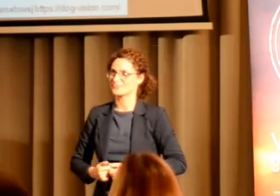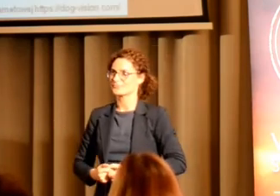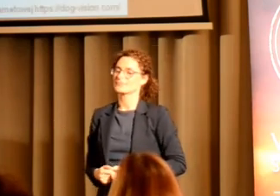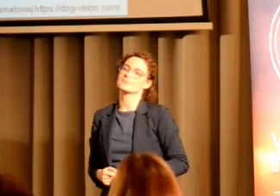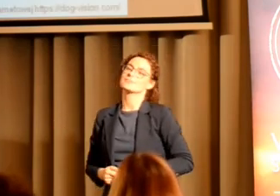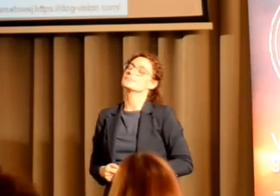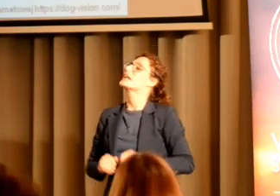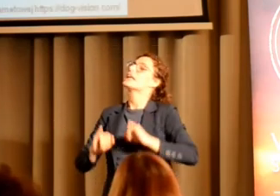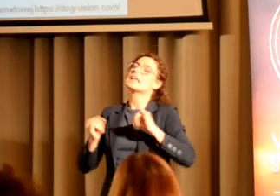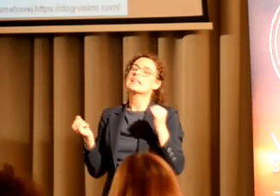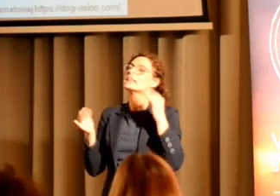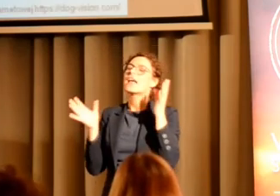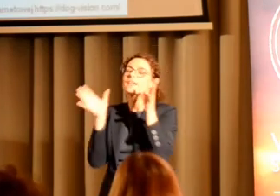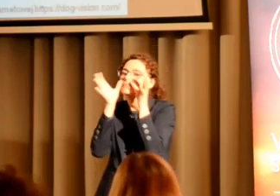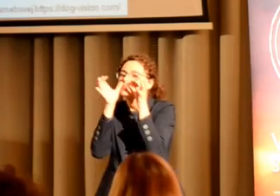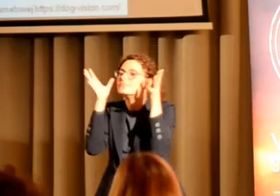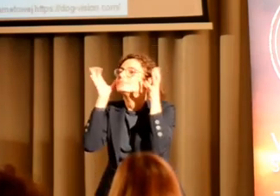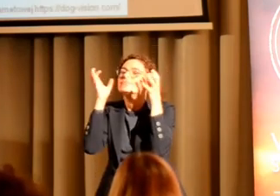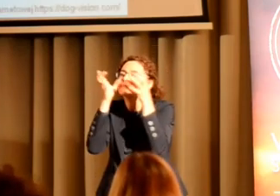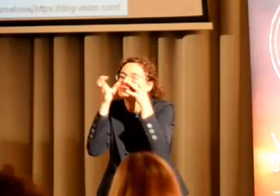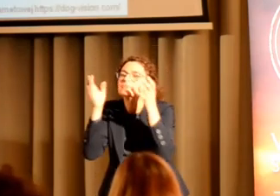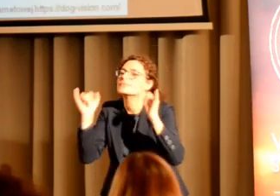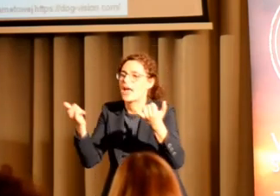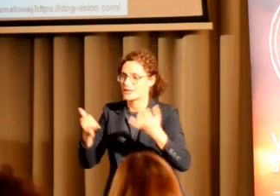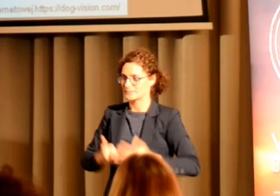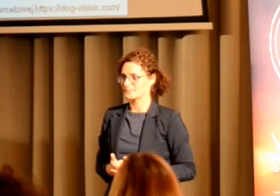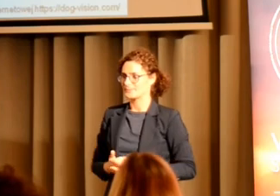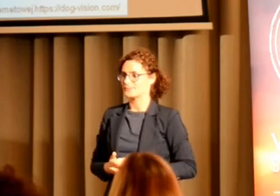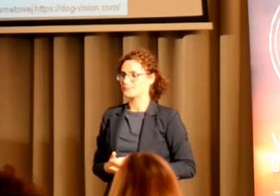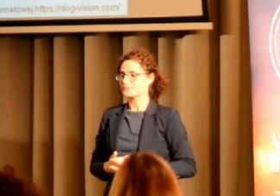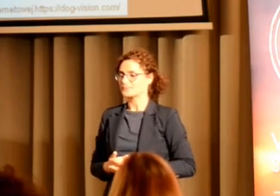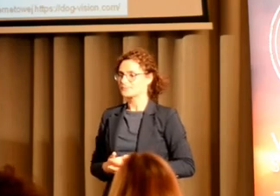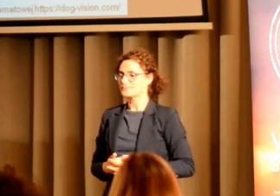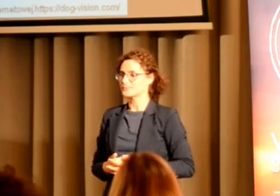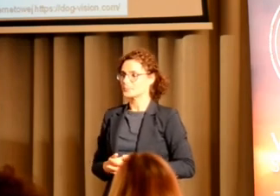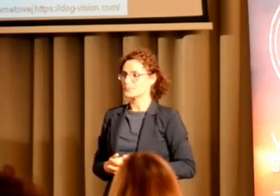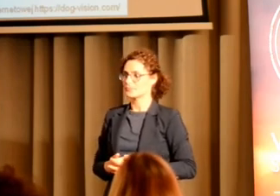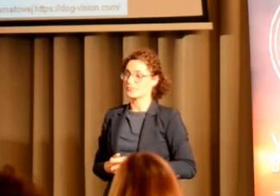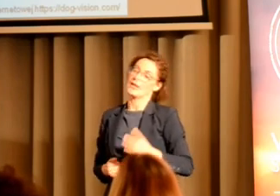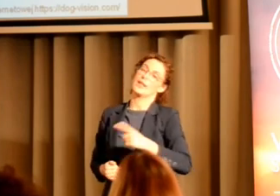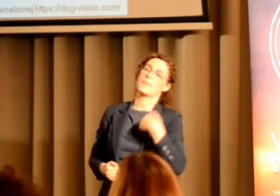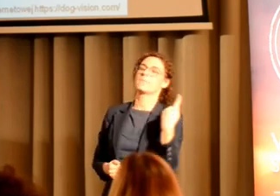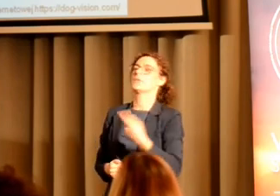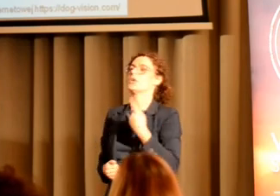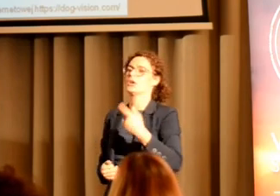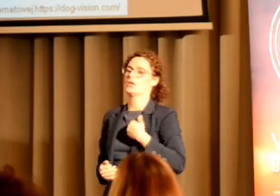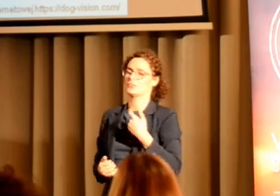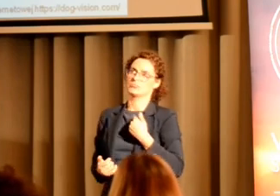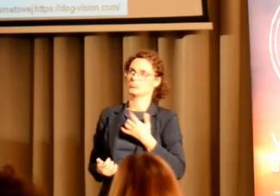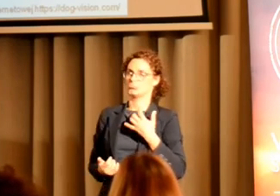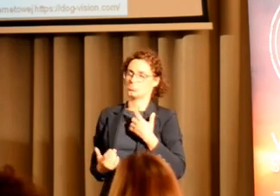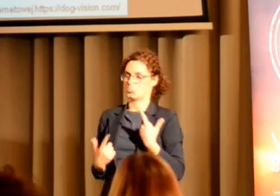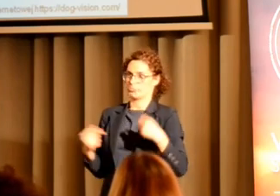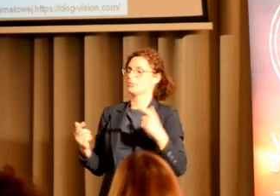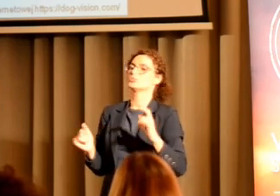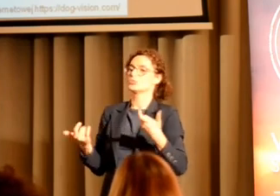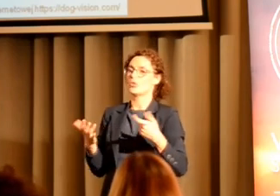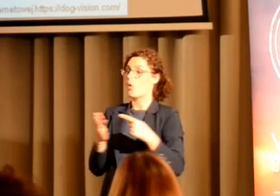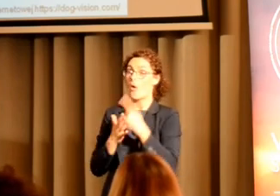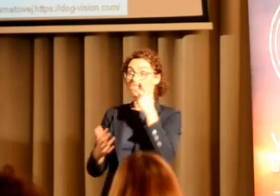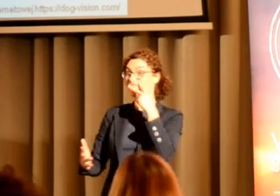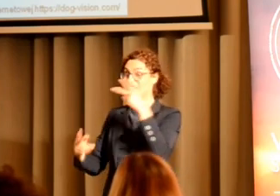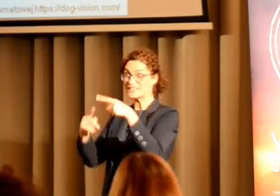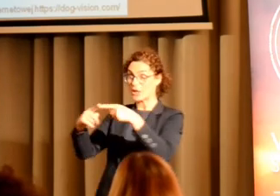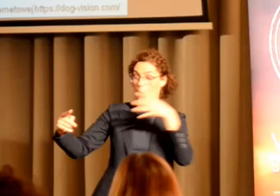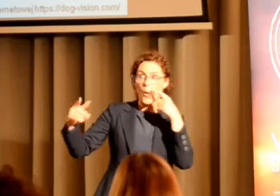Inne zmysły u wilków nie są aż tak dobrze rozwinięte. To, co nam się wydaje zaskakujące, to to, że one nie widzą tak dobrze